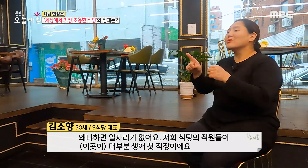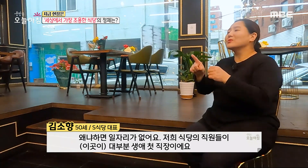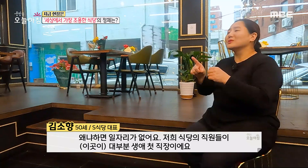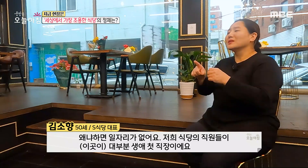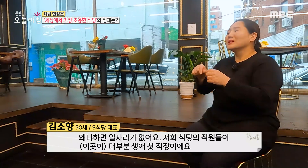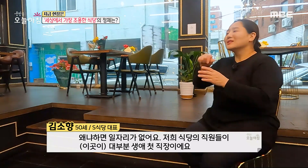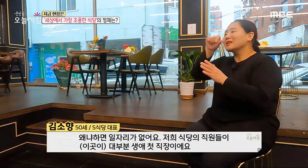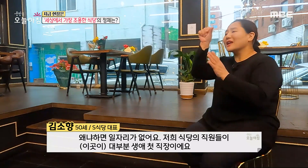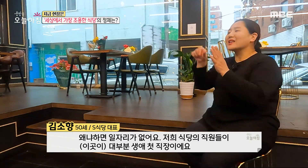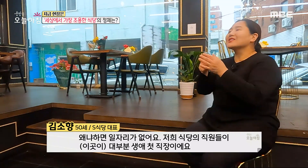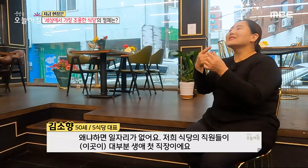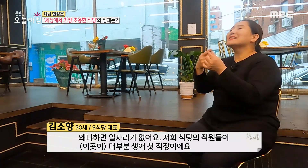대부분 생애